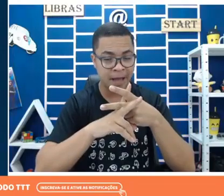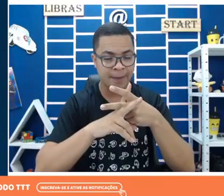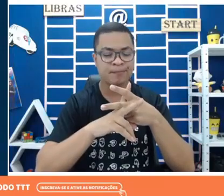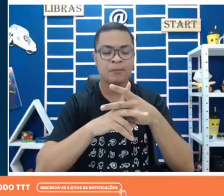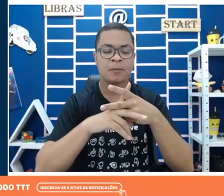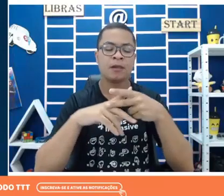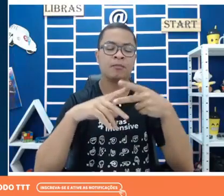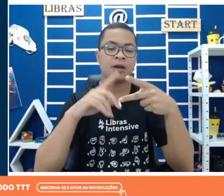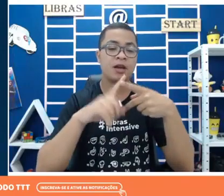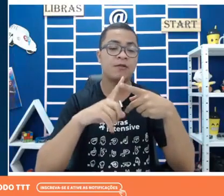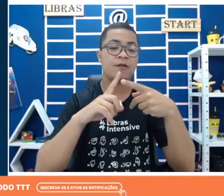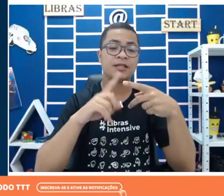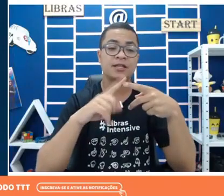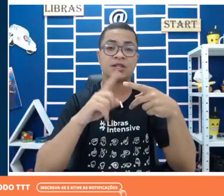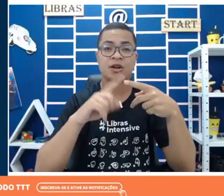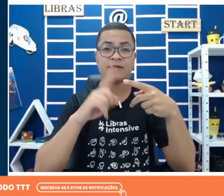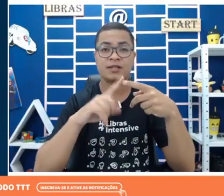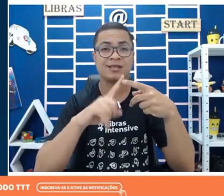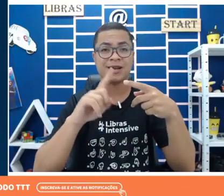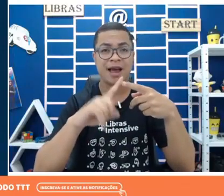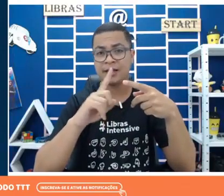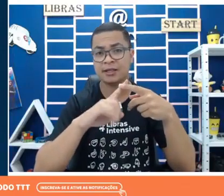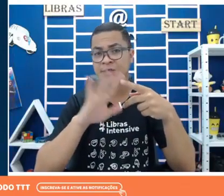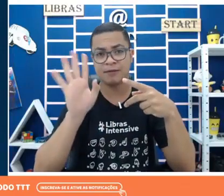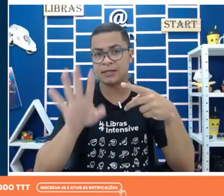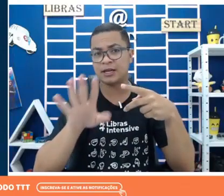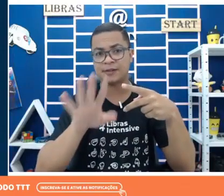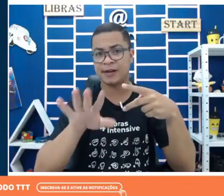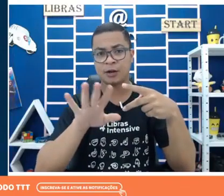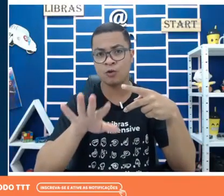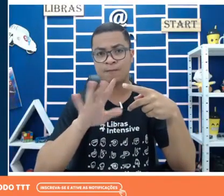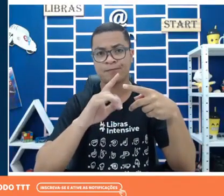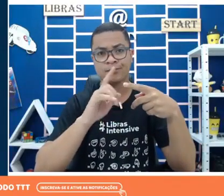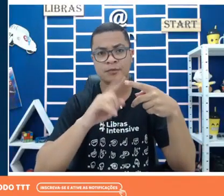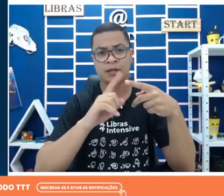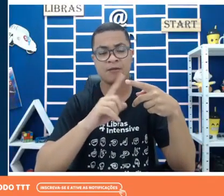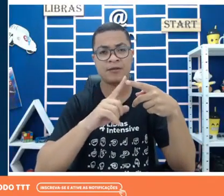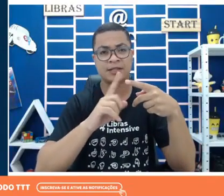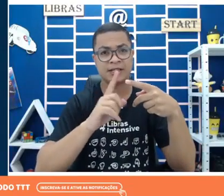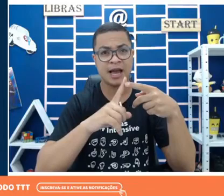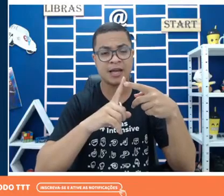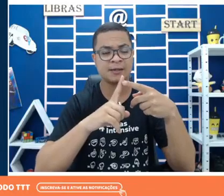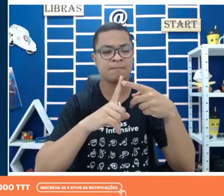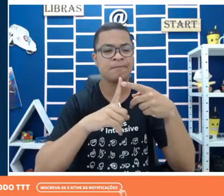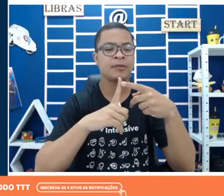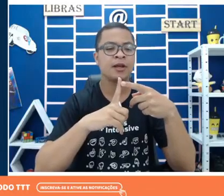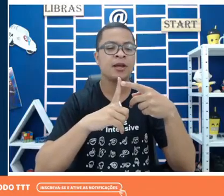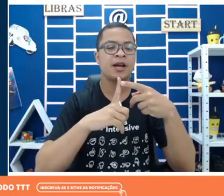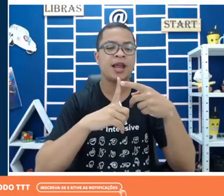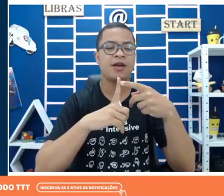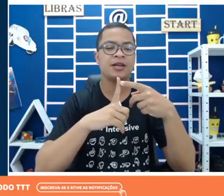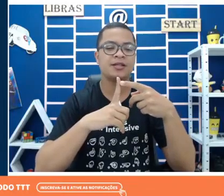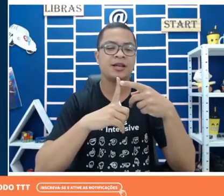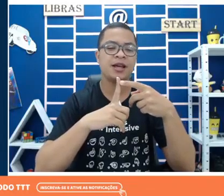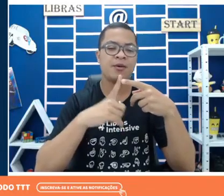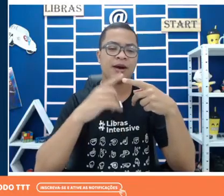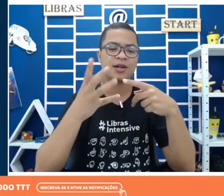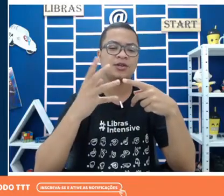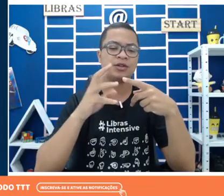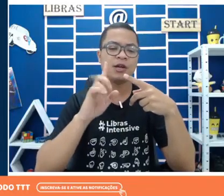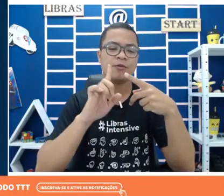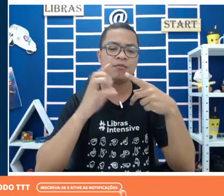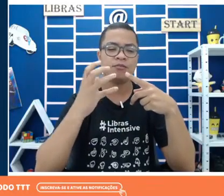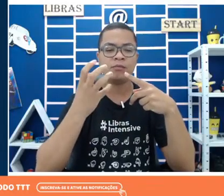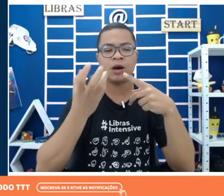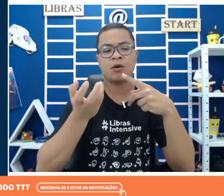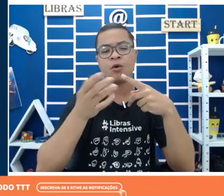formas, tá? Primeiro, eu vou fazer essa história fazendo sinais, sem fazer classificador, tá? Vou fazer sinais. É claro que, assim, eu